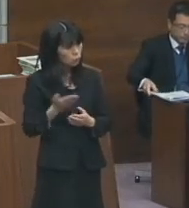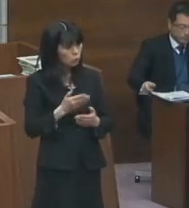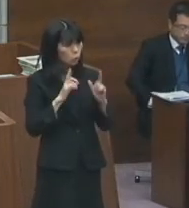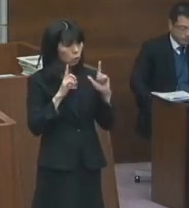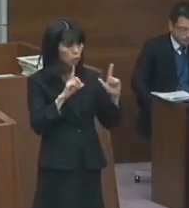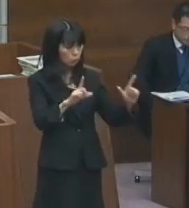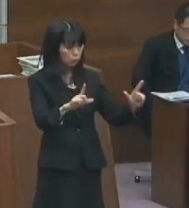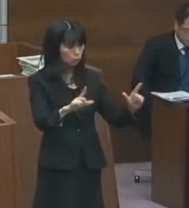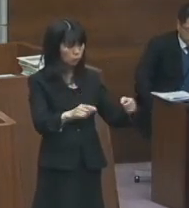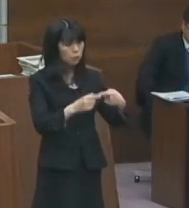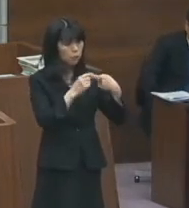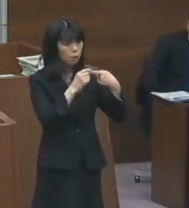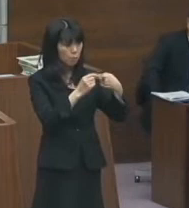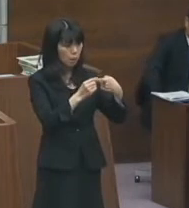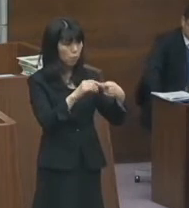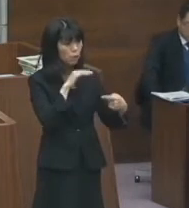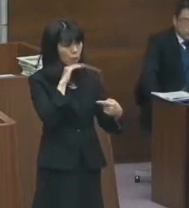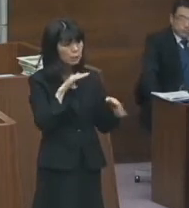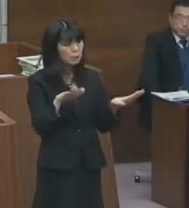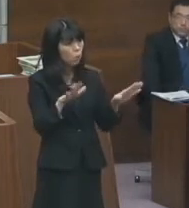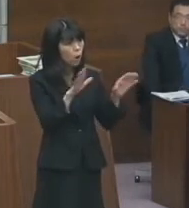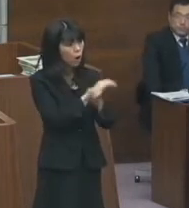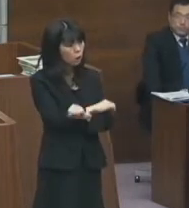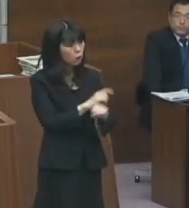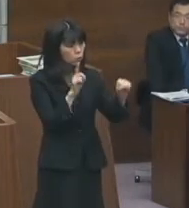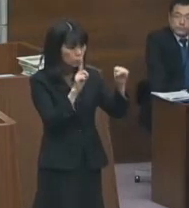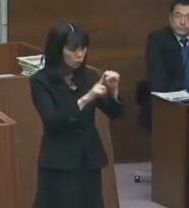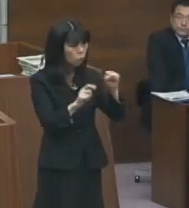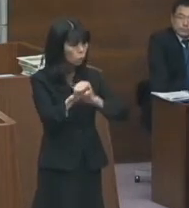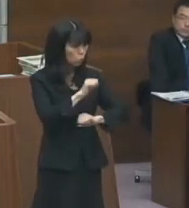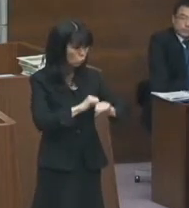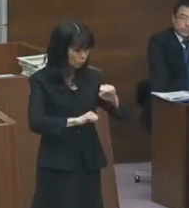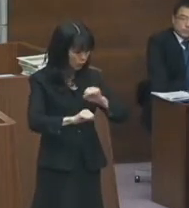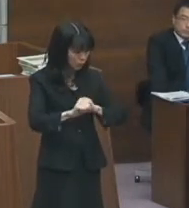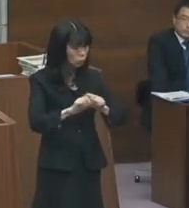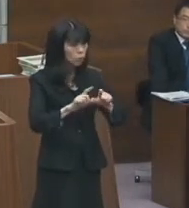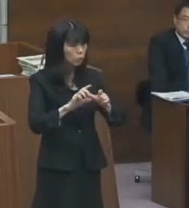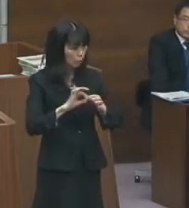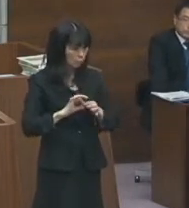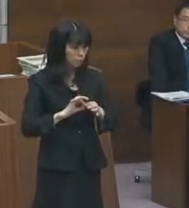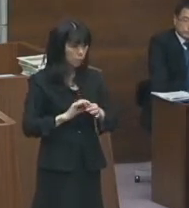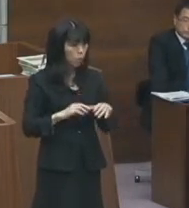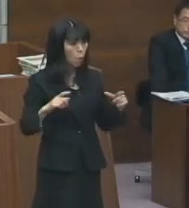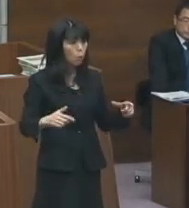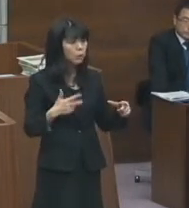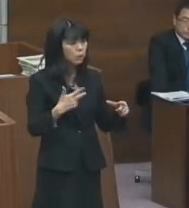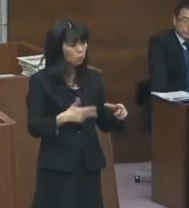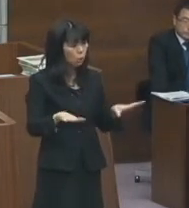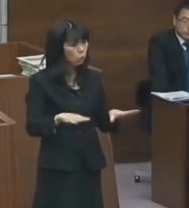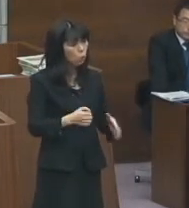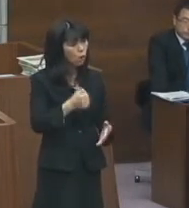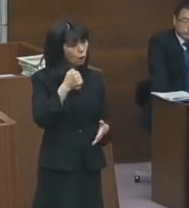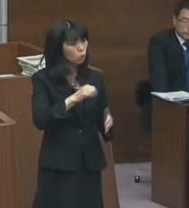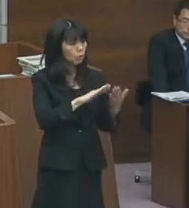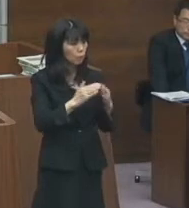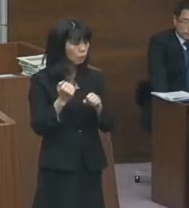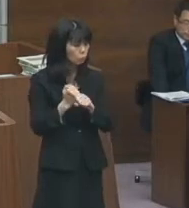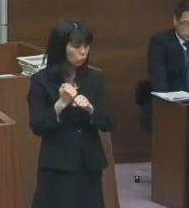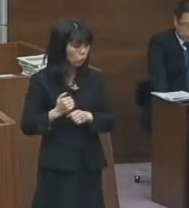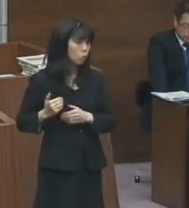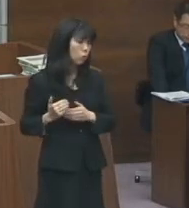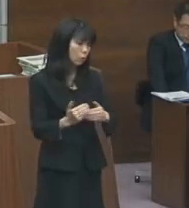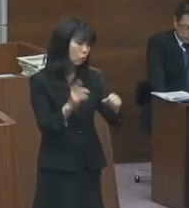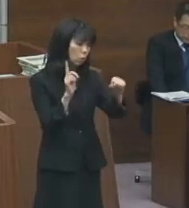します。1点目の待機児童解消に向けた取り組みについてでございますが、本市では子どもを核としたまちづくりの推進にあ